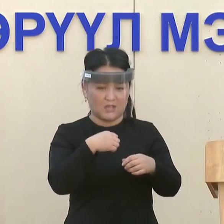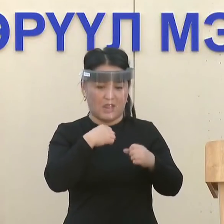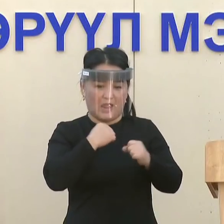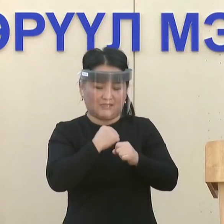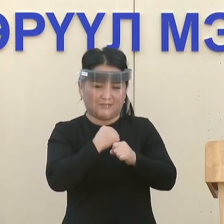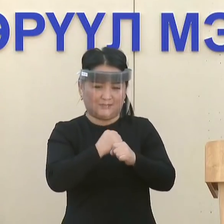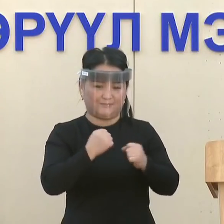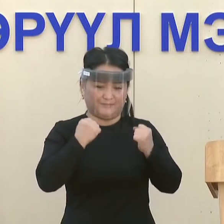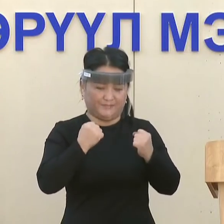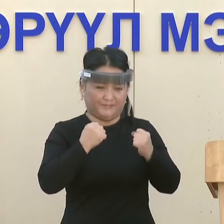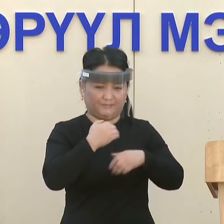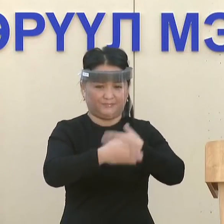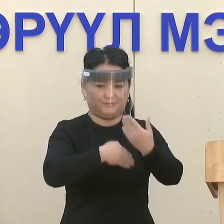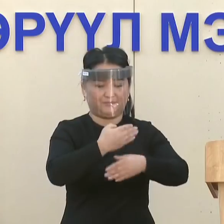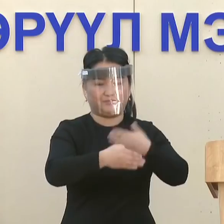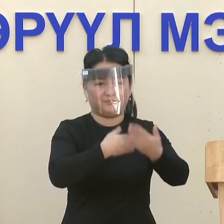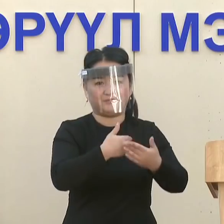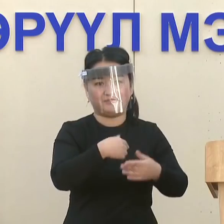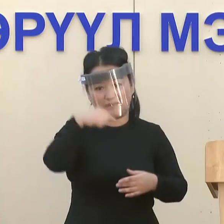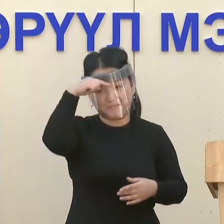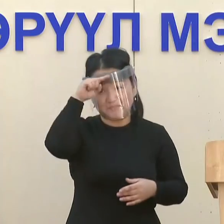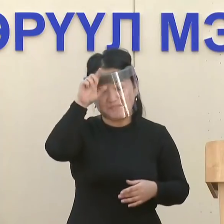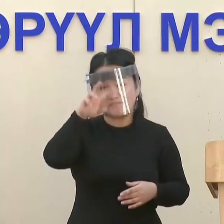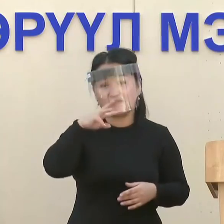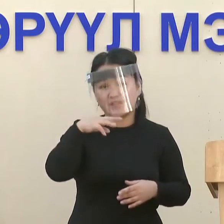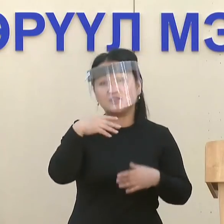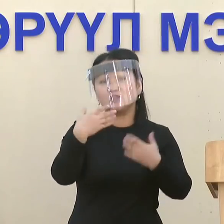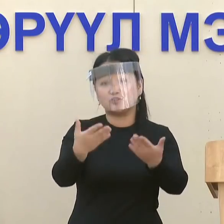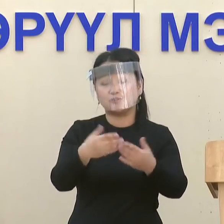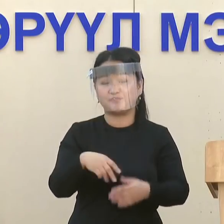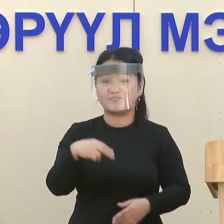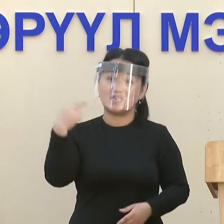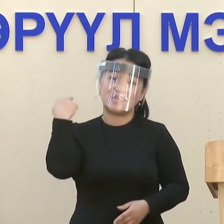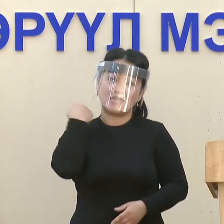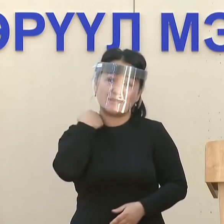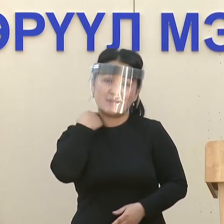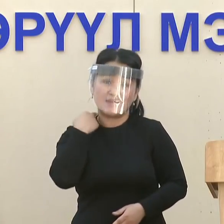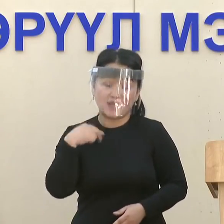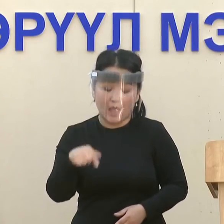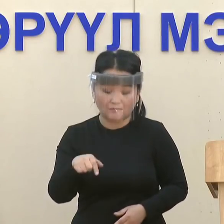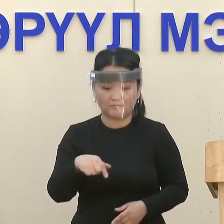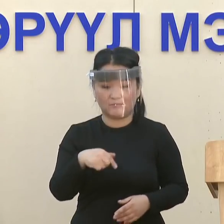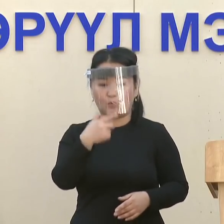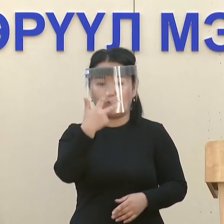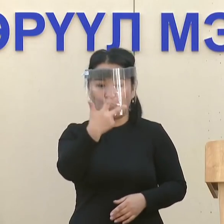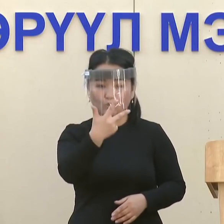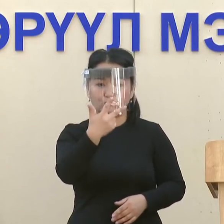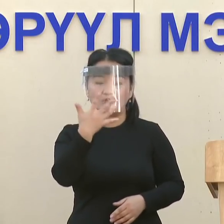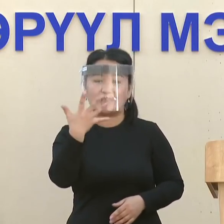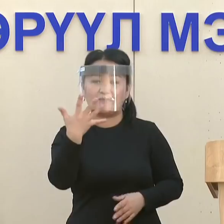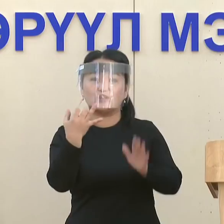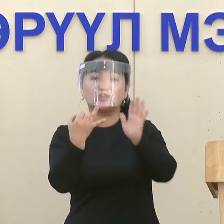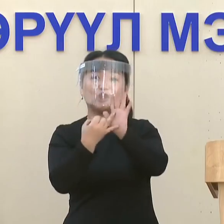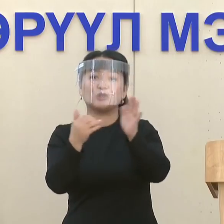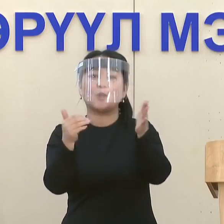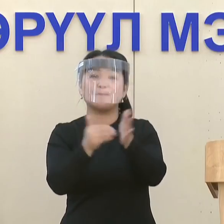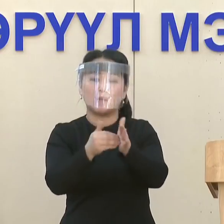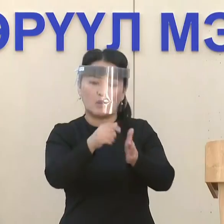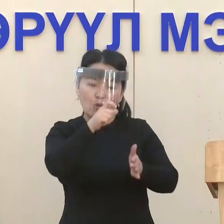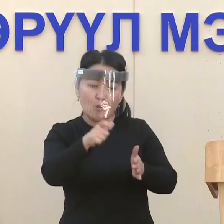тус улсын эрүүл мэндийн яамнаас мэдээлсэн байна. Одоогийн байдлаар Их Британд 357,000 гаруй хүнийг лабораторийн